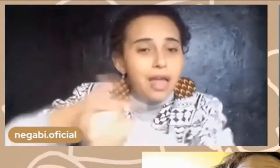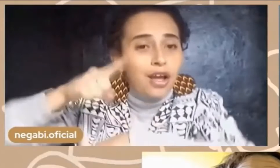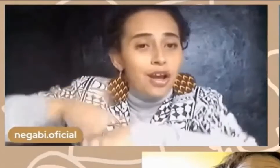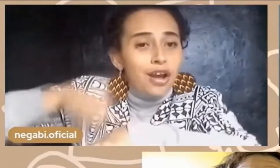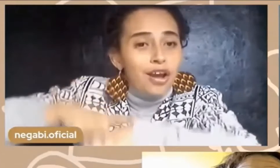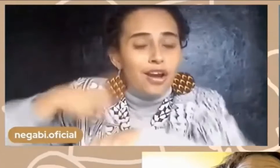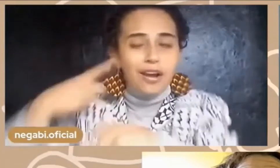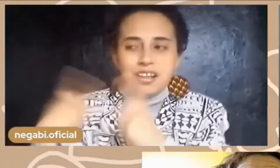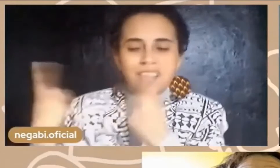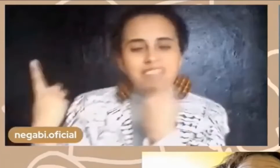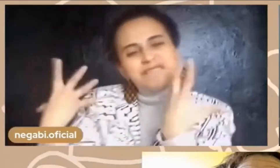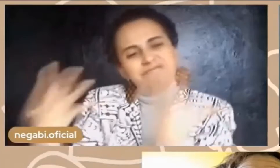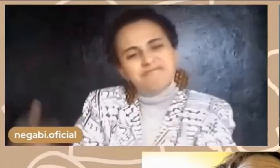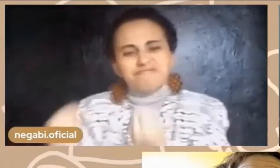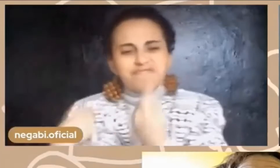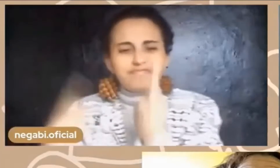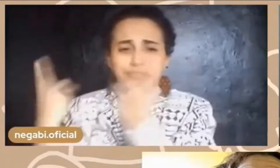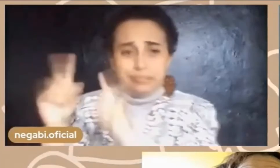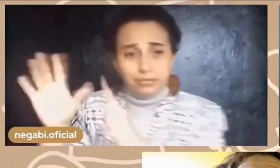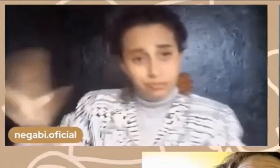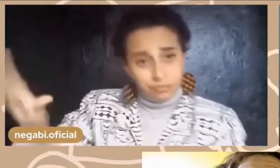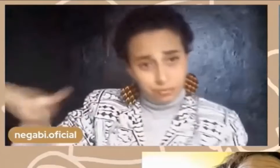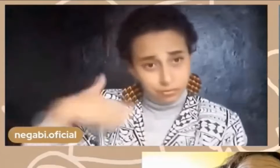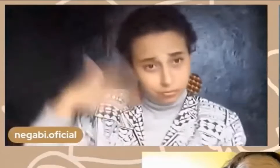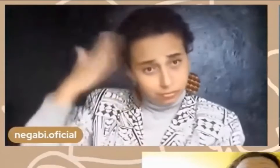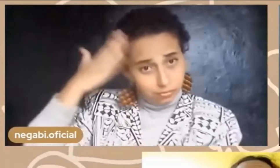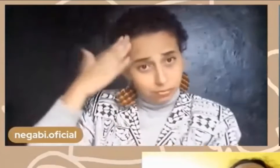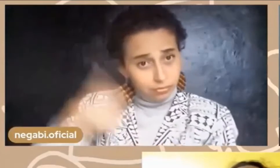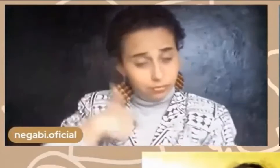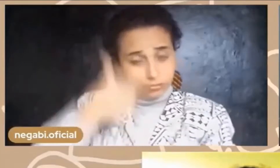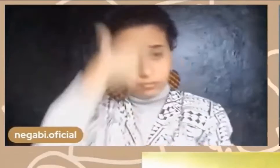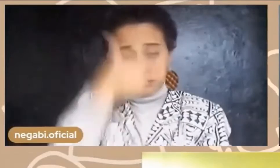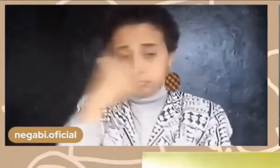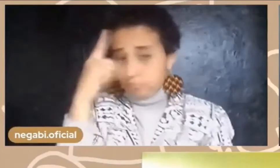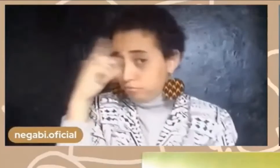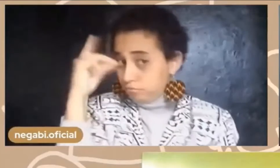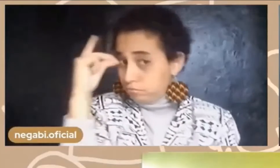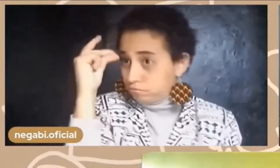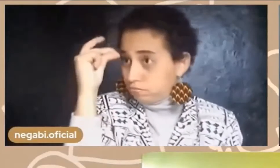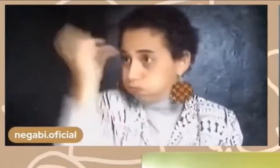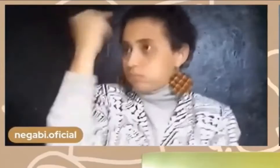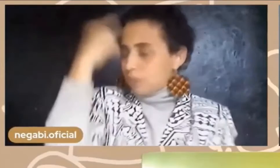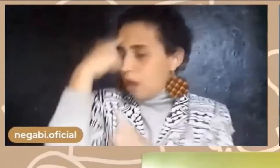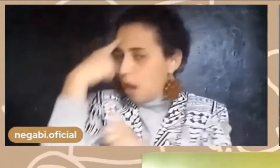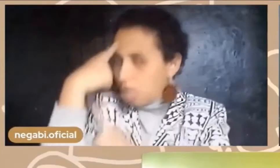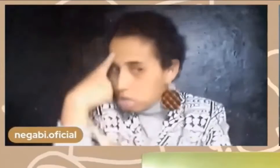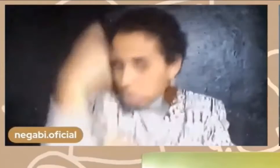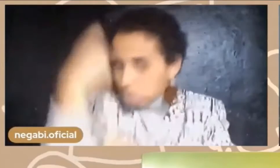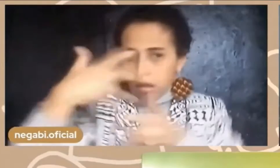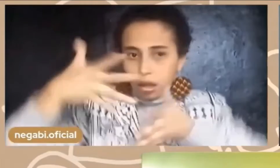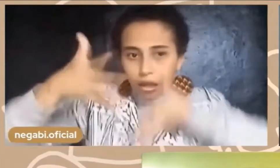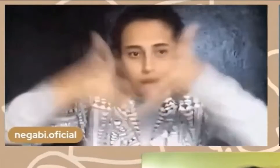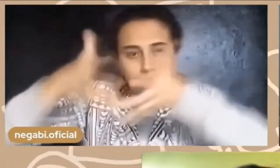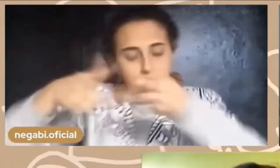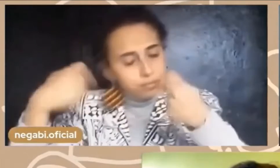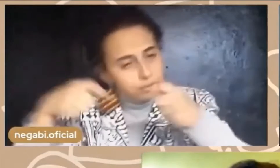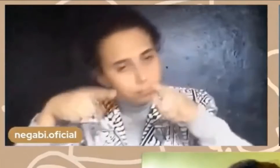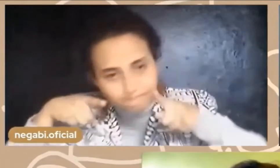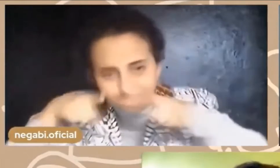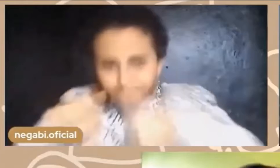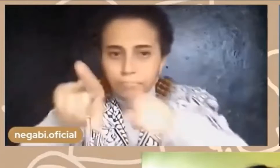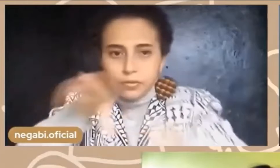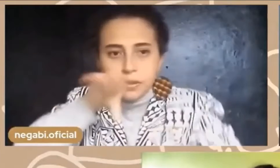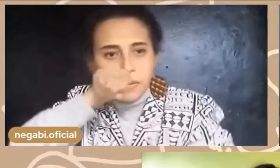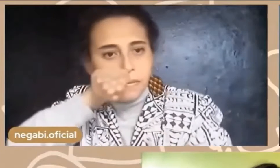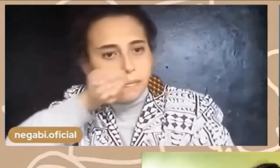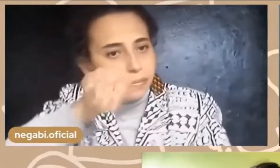foi criando estratégias, né? E até que um determinado momento eu falei, nossa, vamos lá. Porque eu preciso